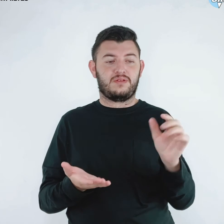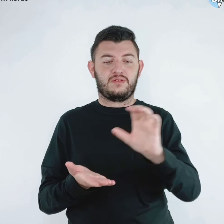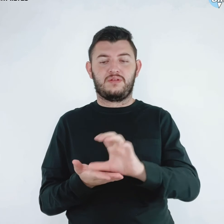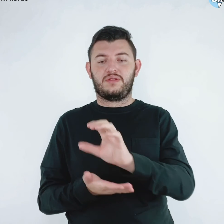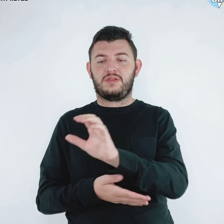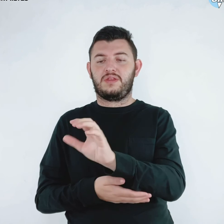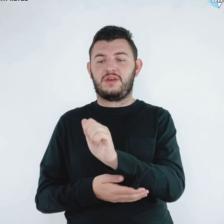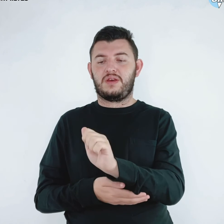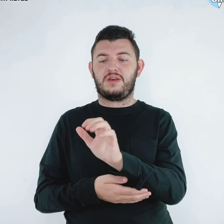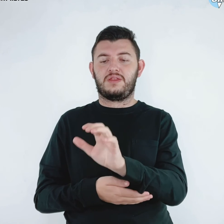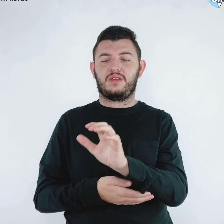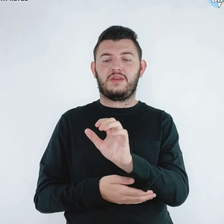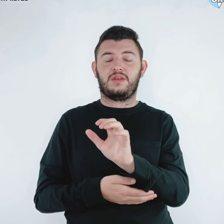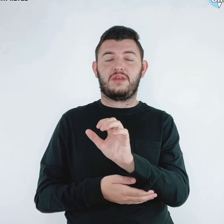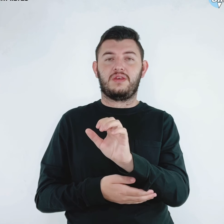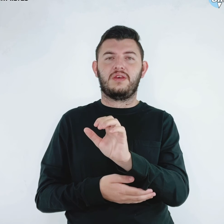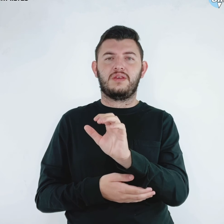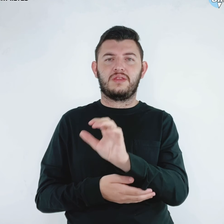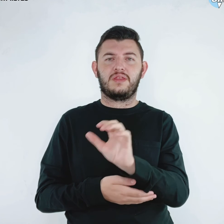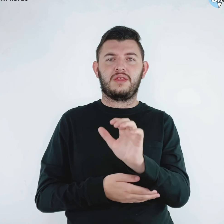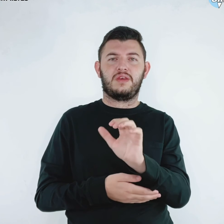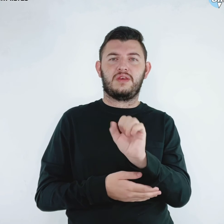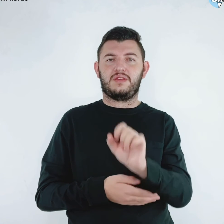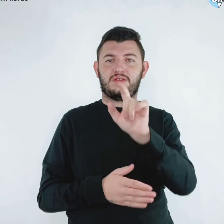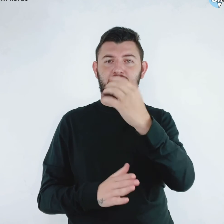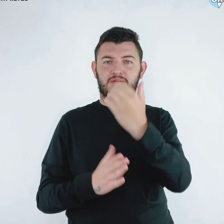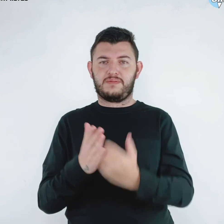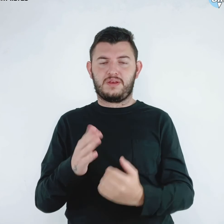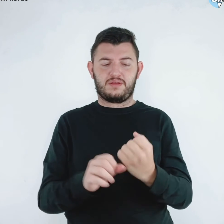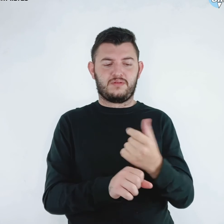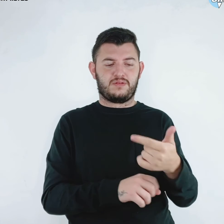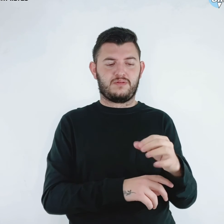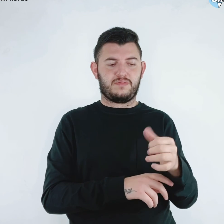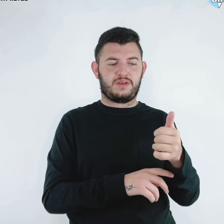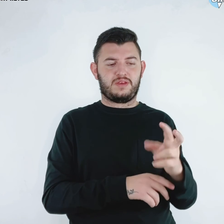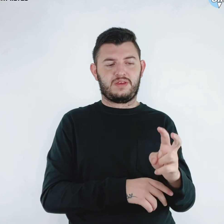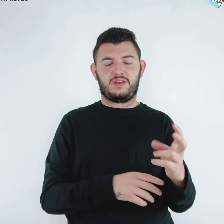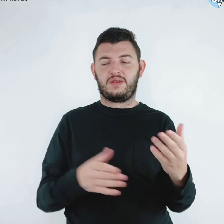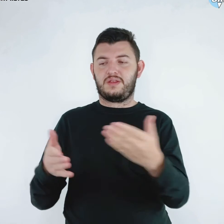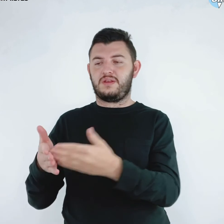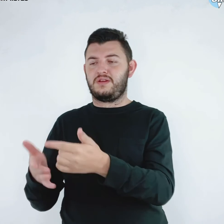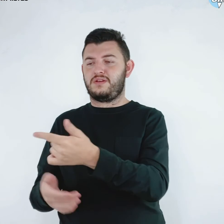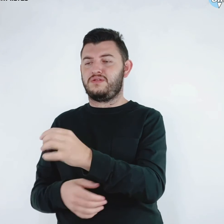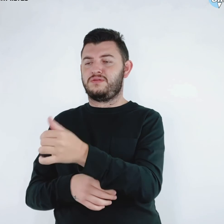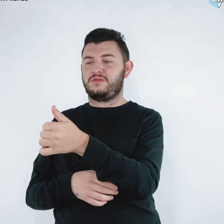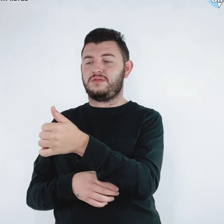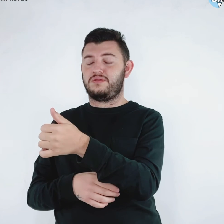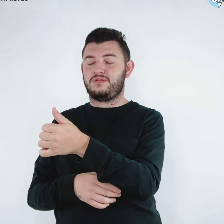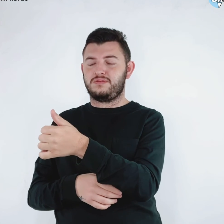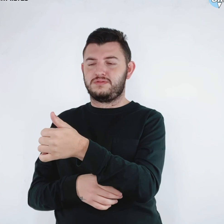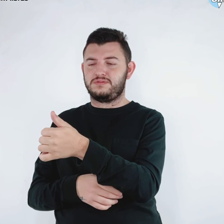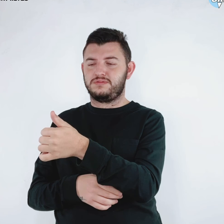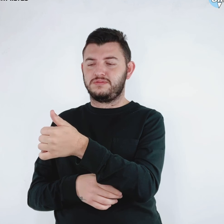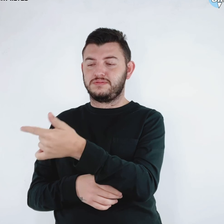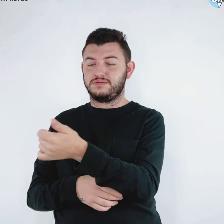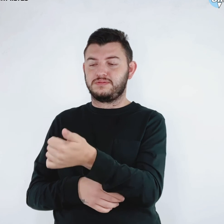CAPES despencaram entre 2015 e 2021, de 10 bilhões para